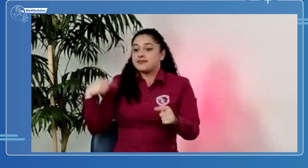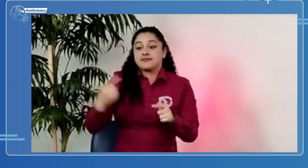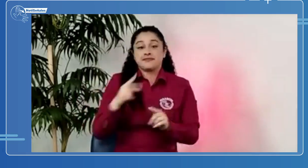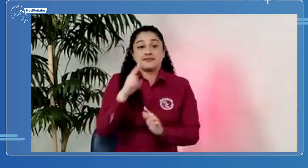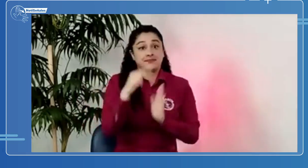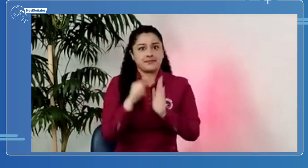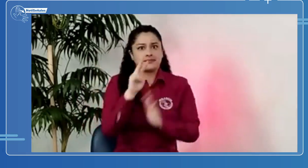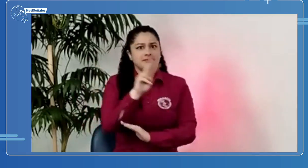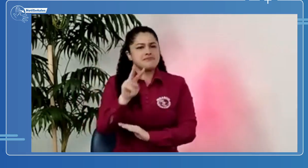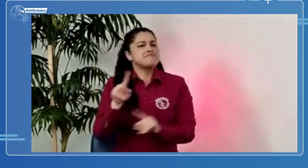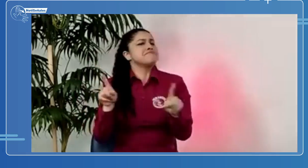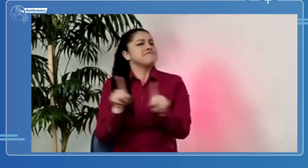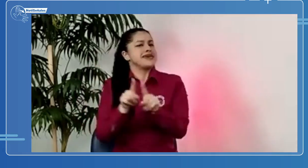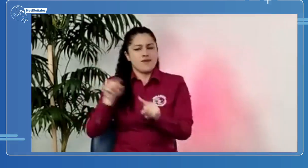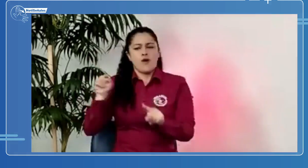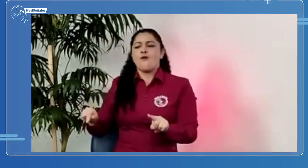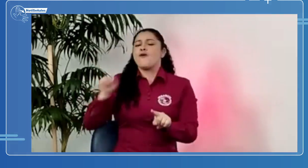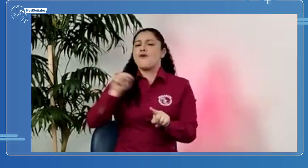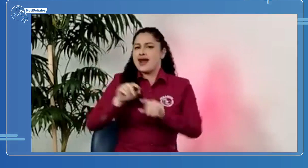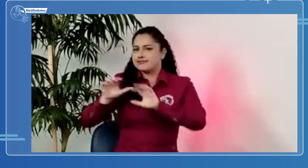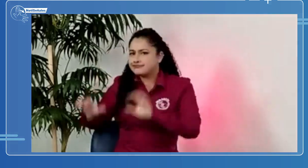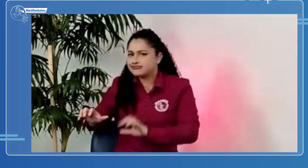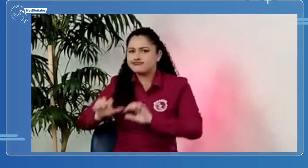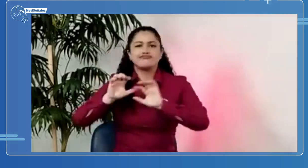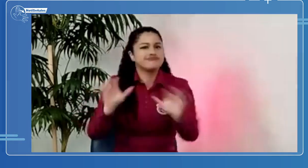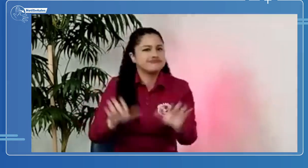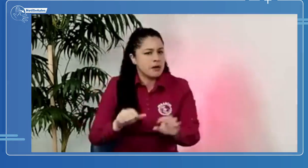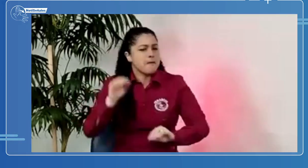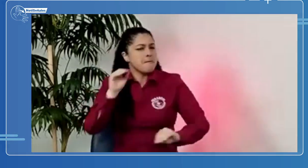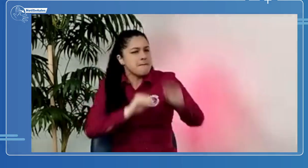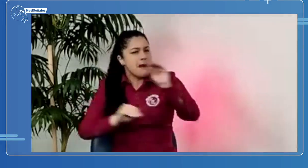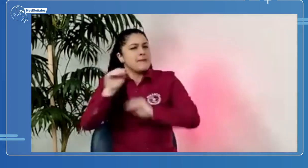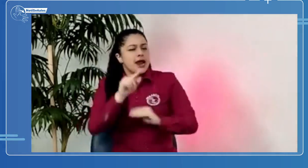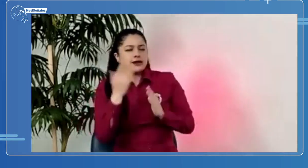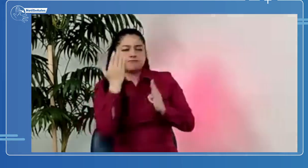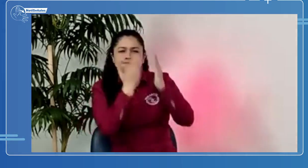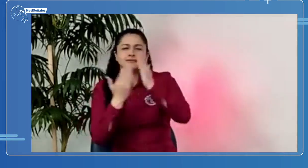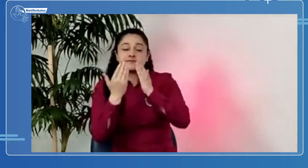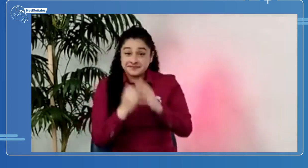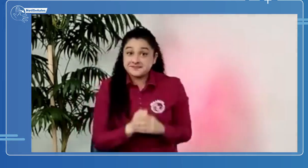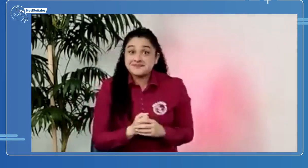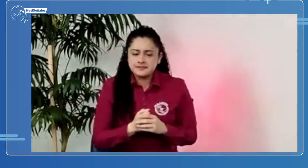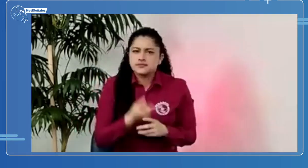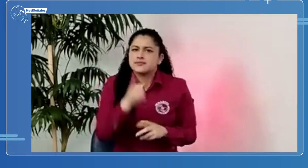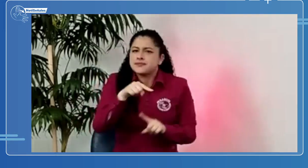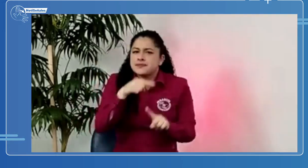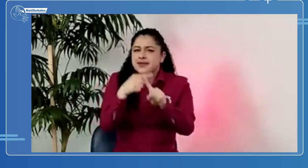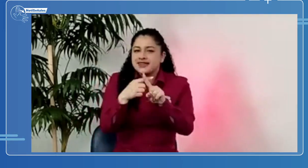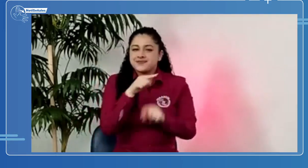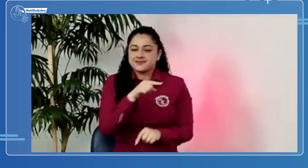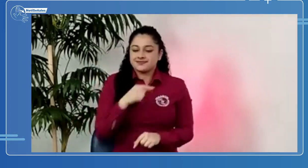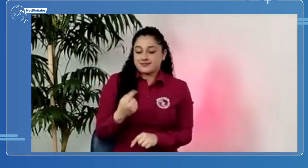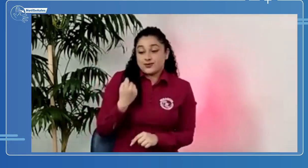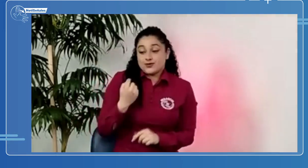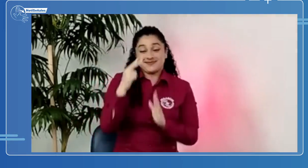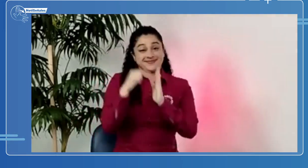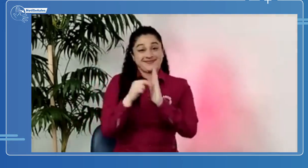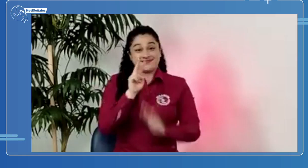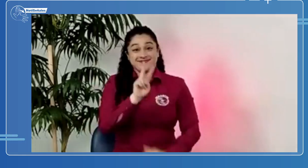en 2021, 2022 se hizo un trabajo pues similar, se analizaron estos conceptos y